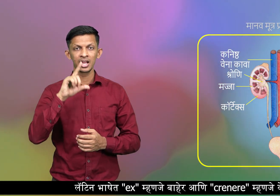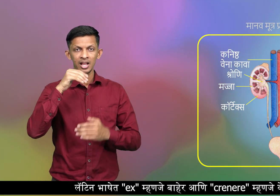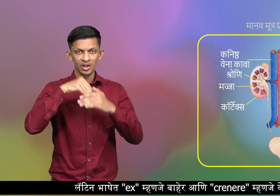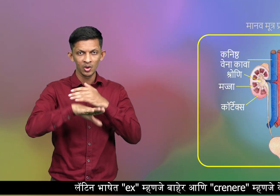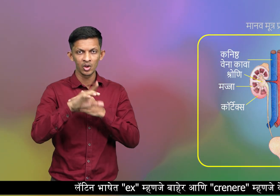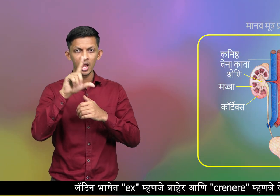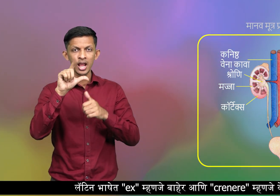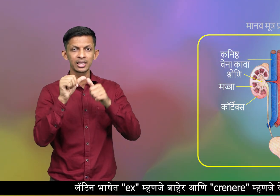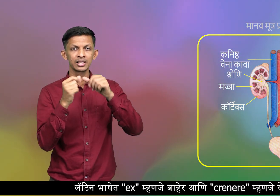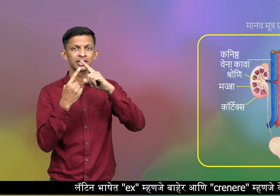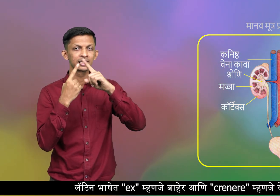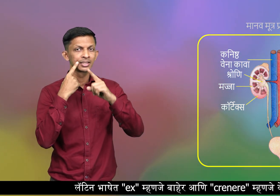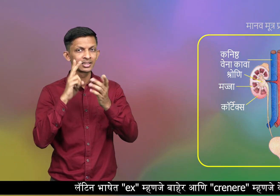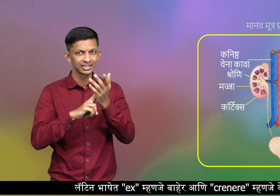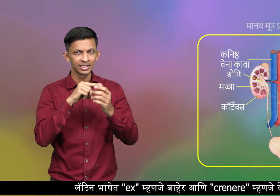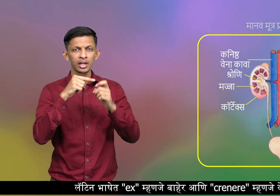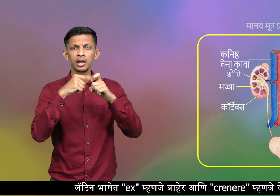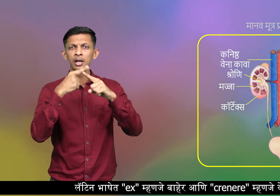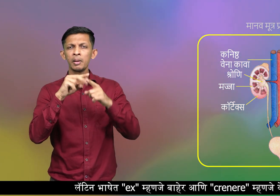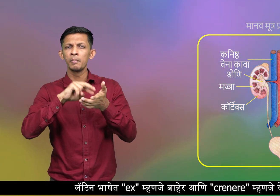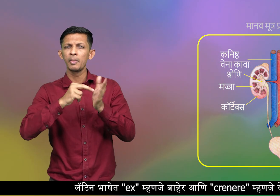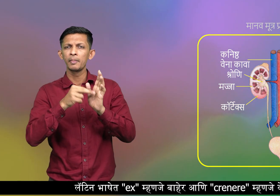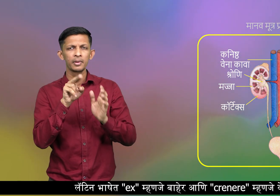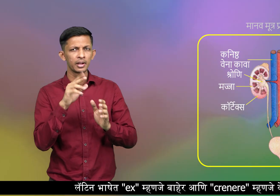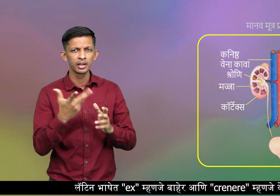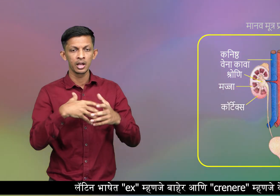लॅटिन भाषेत एक्स म्हणजे बाहेर आणि क्रिएनर म्हणजे वेगळे करणे.